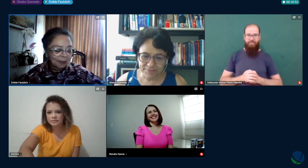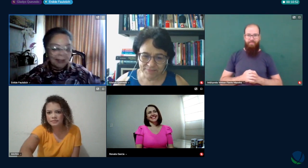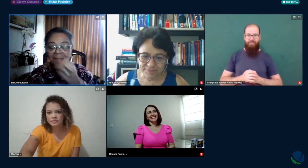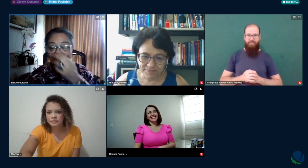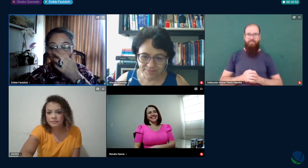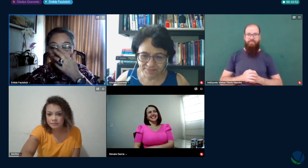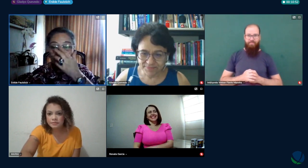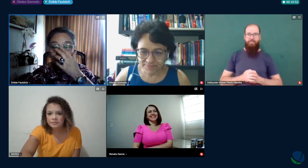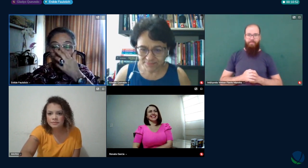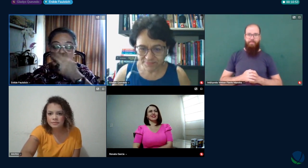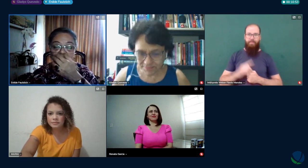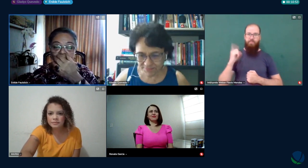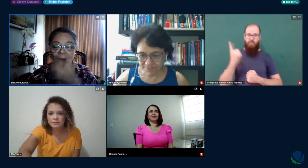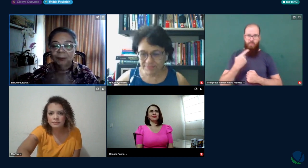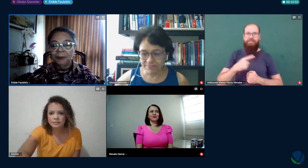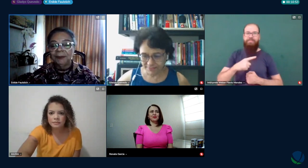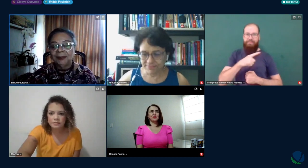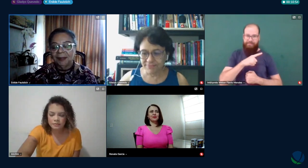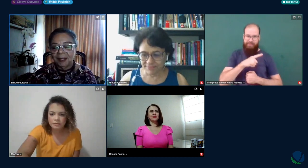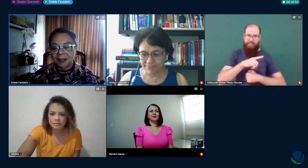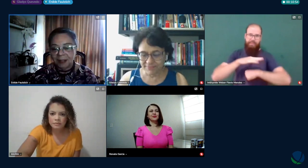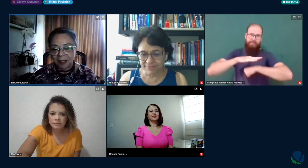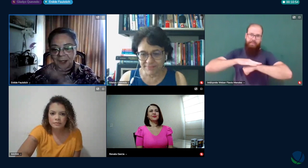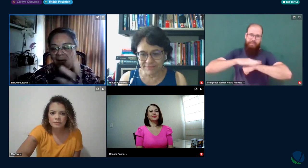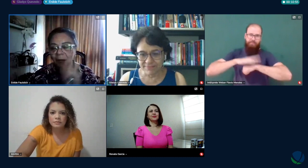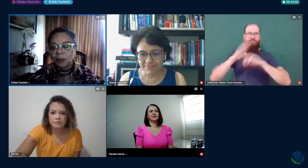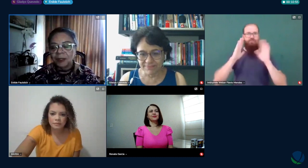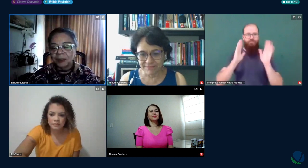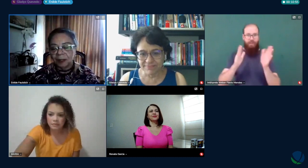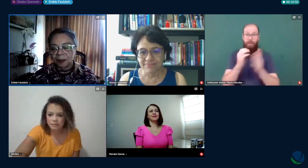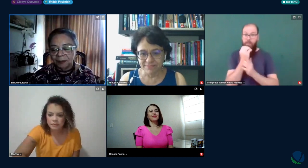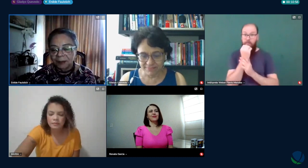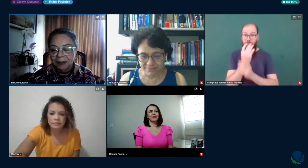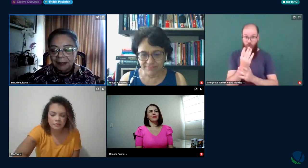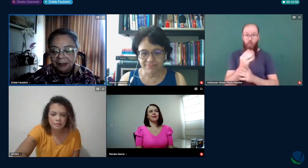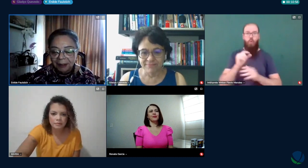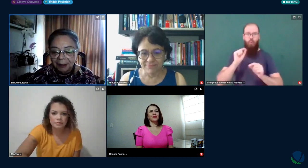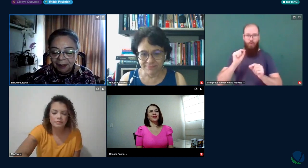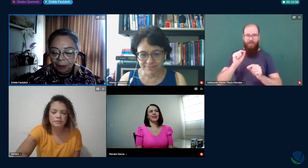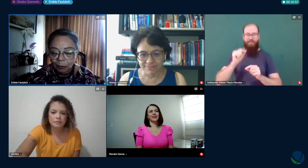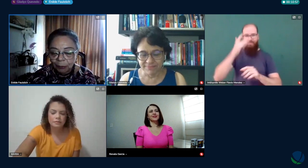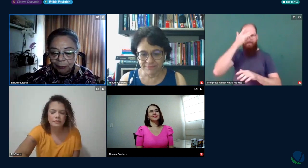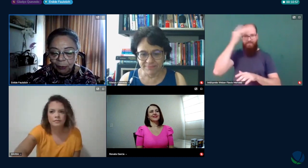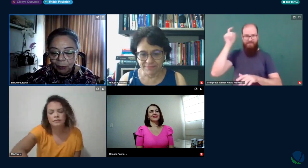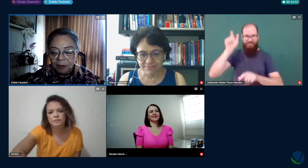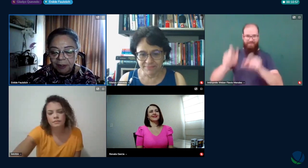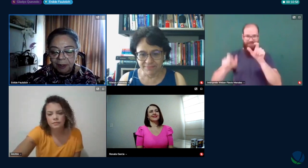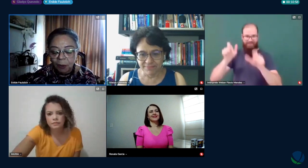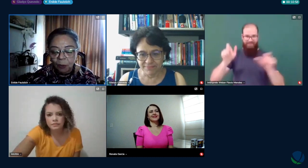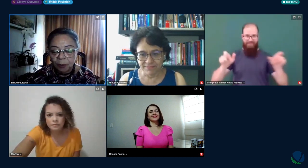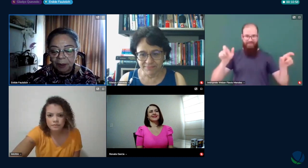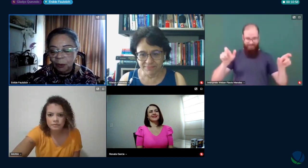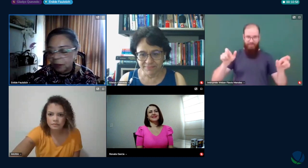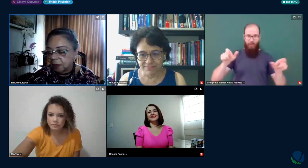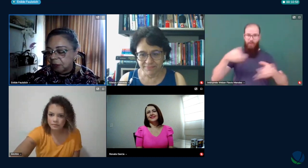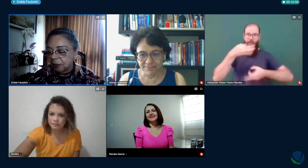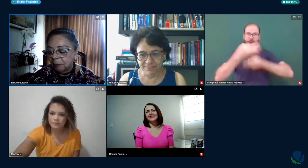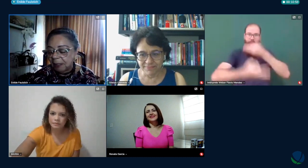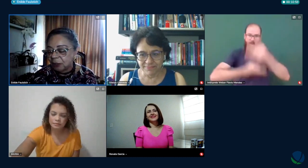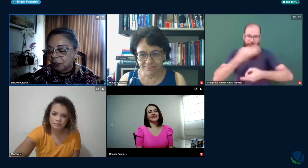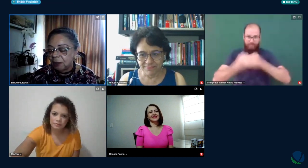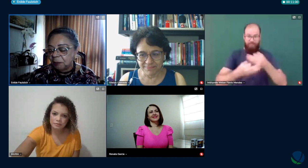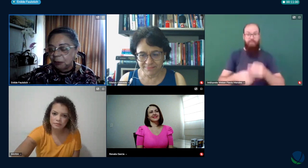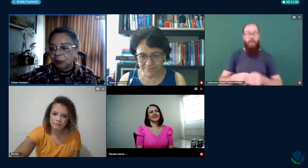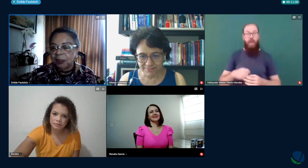Nós temos aqui, acabamos num tempo bom, assim, a arguição. Eu vou dizer alguma coisa antes